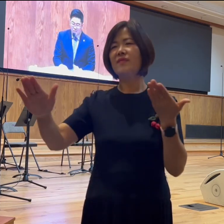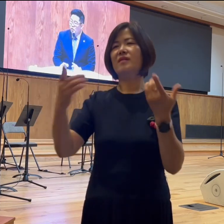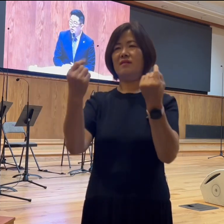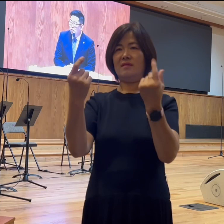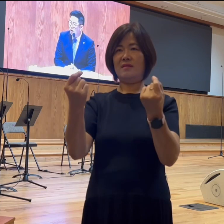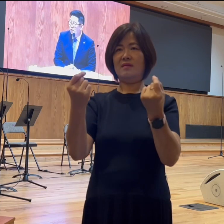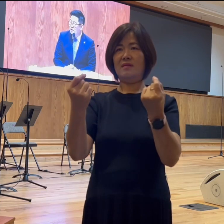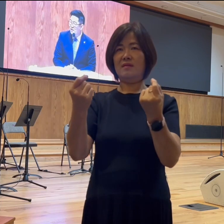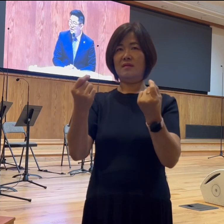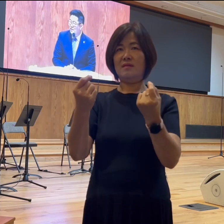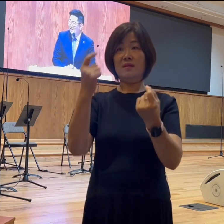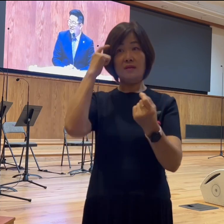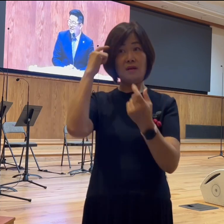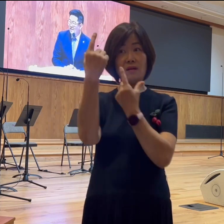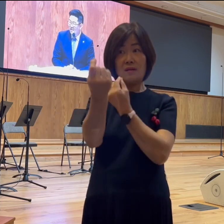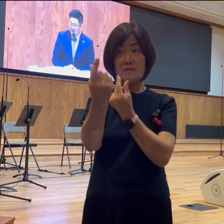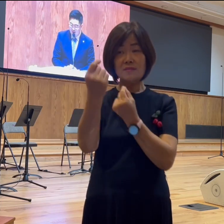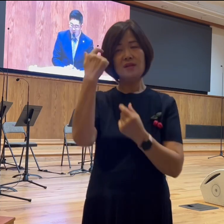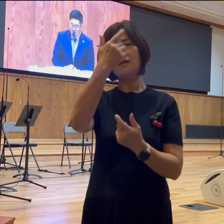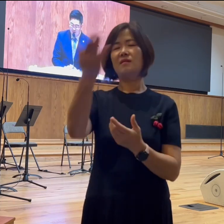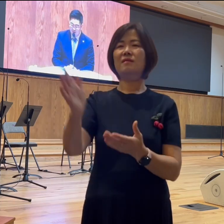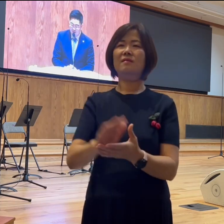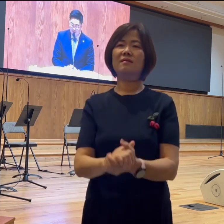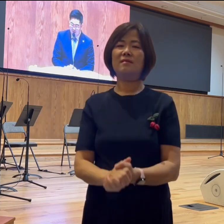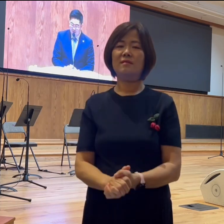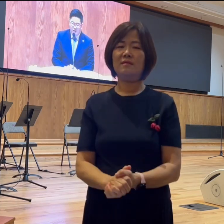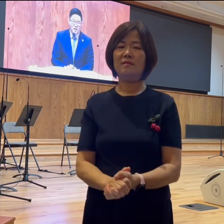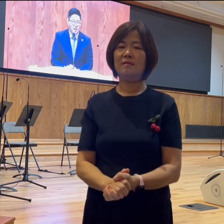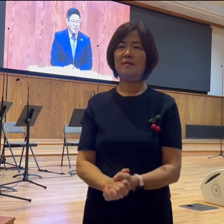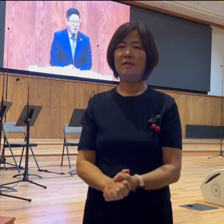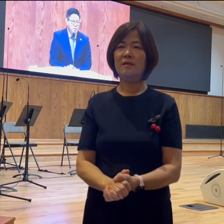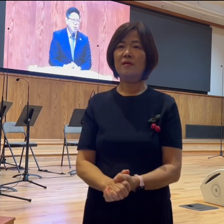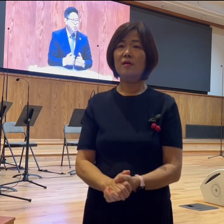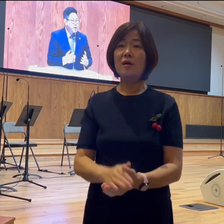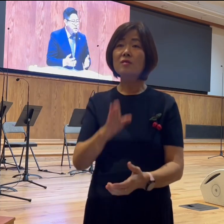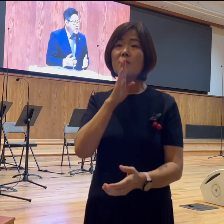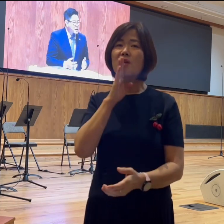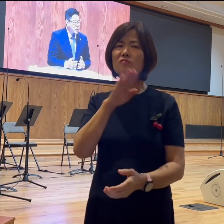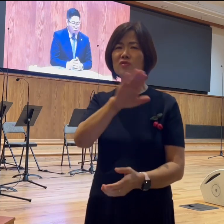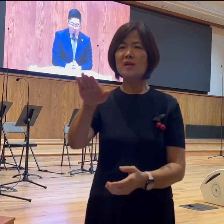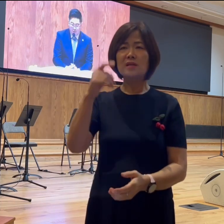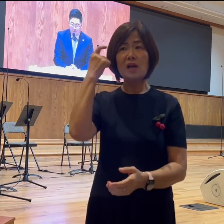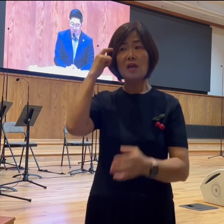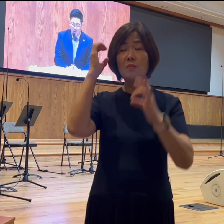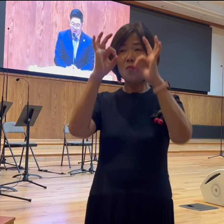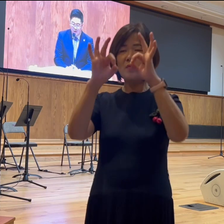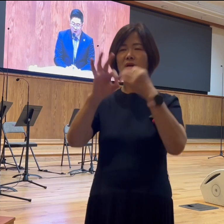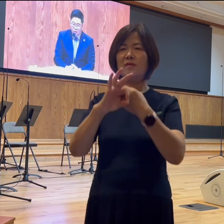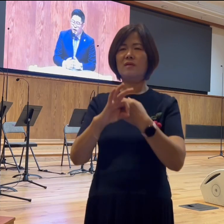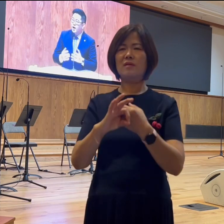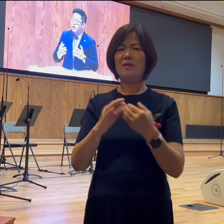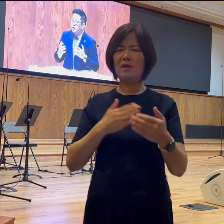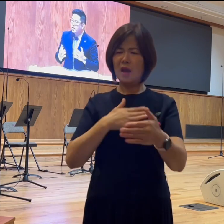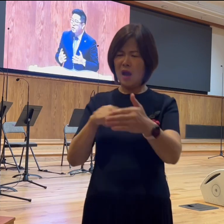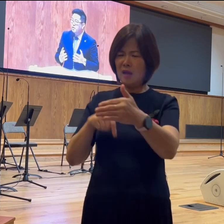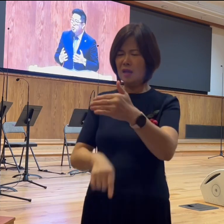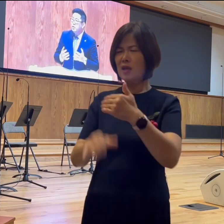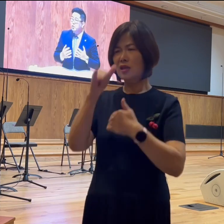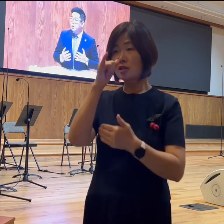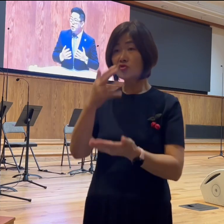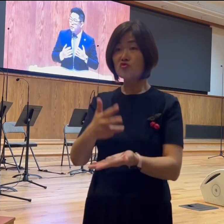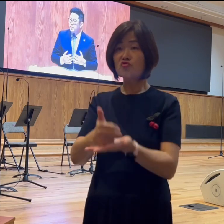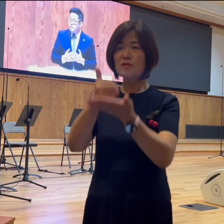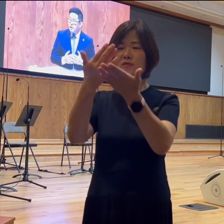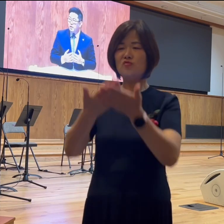여러분, 어떻게 동의가 되시나요? 아멘. 네. 물론 우리가 생각해 보면 우리 안에 있는 주님